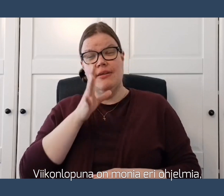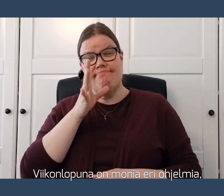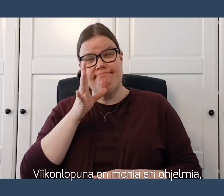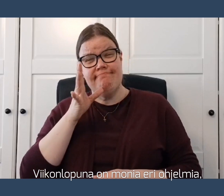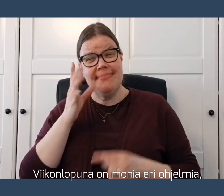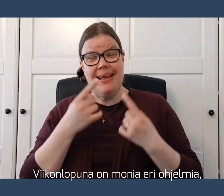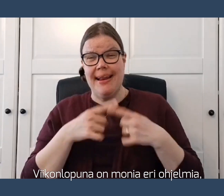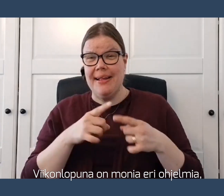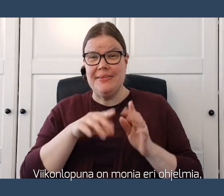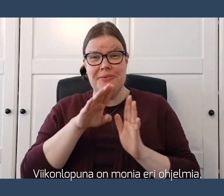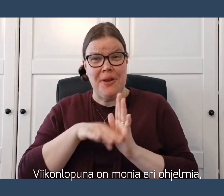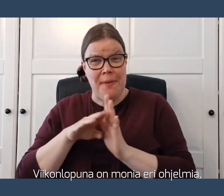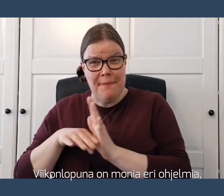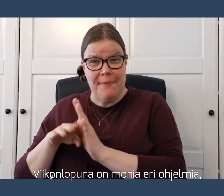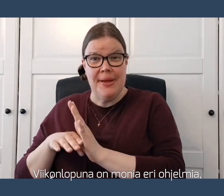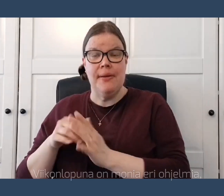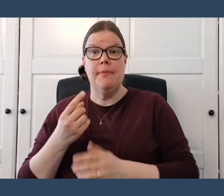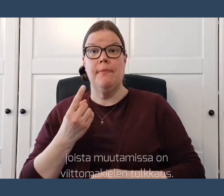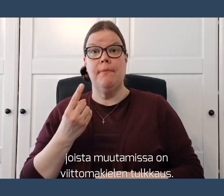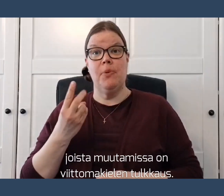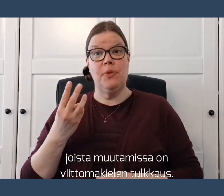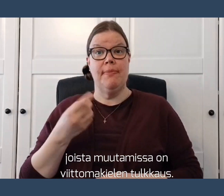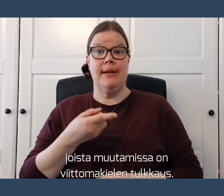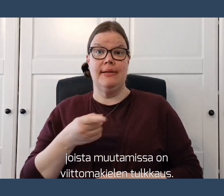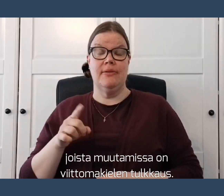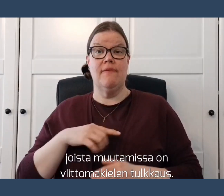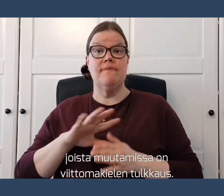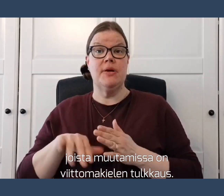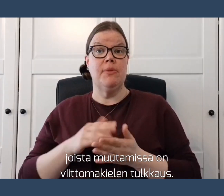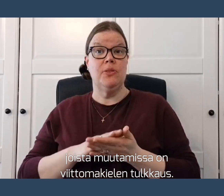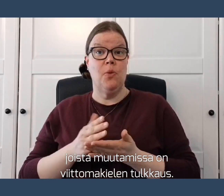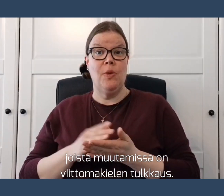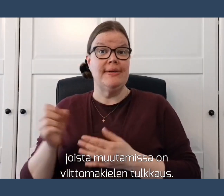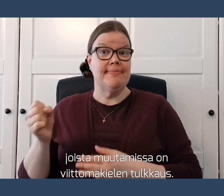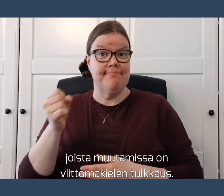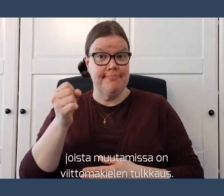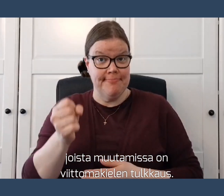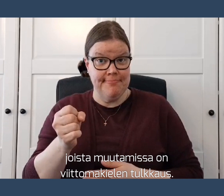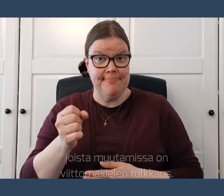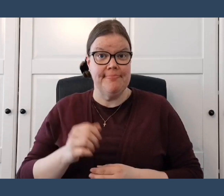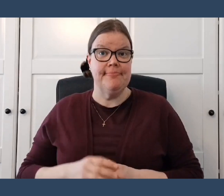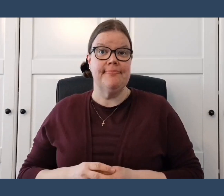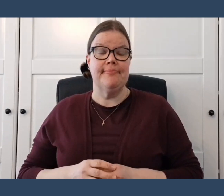Viikonloppuna on monia eri ohjelmia, joista muutamissa on viittomakielen tulkkaus.